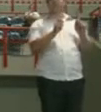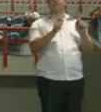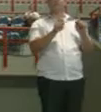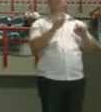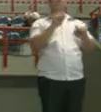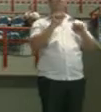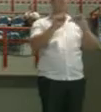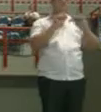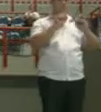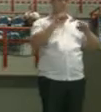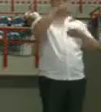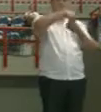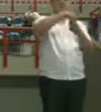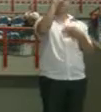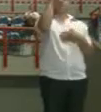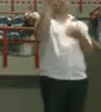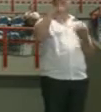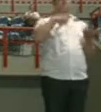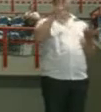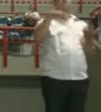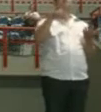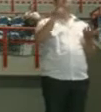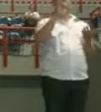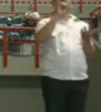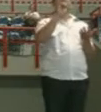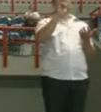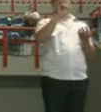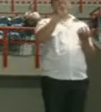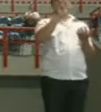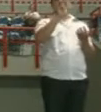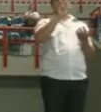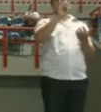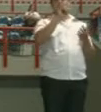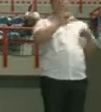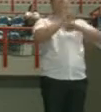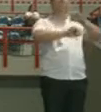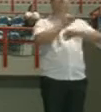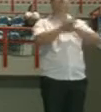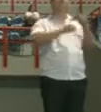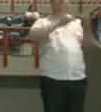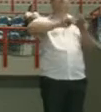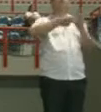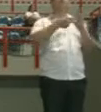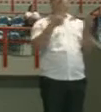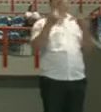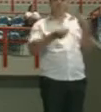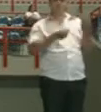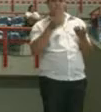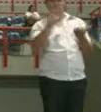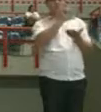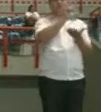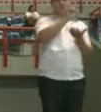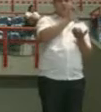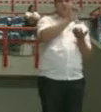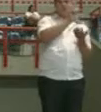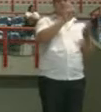Esta república, ela já começa oligárquica. É uma oligarquia.